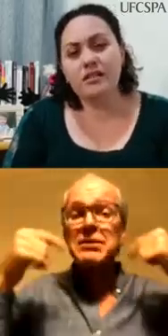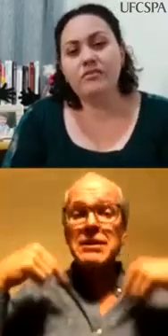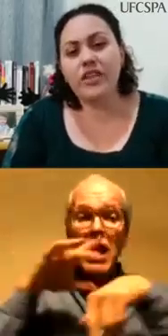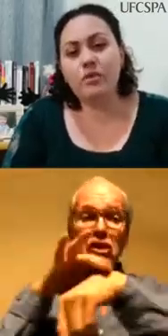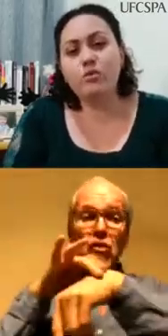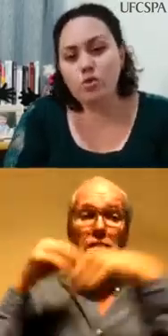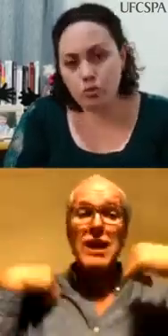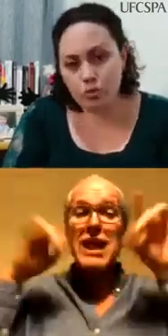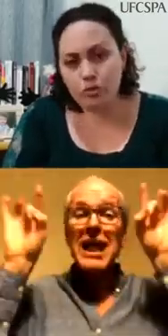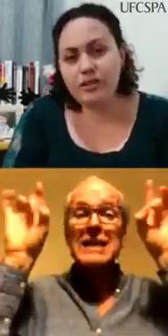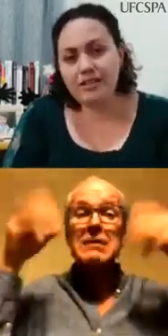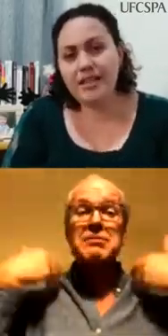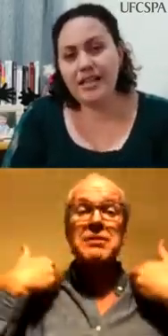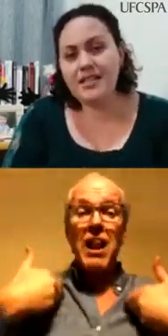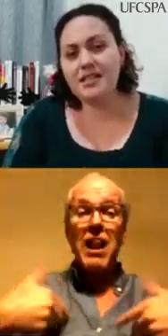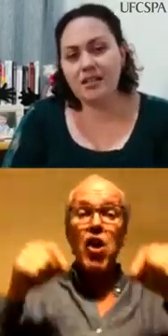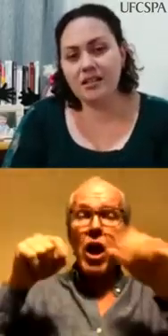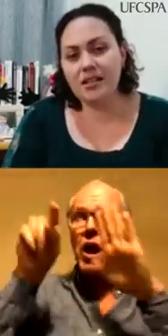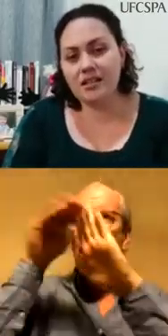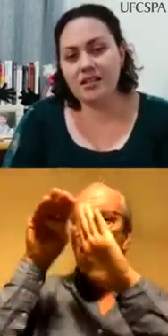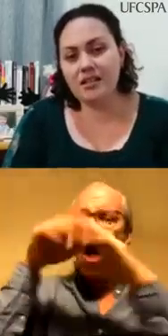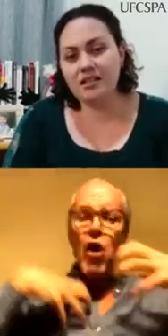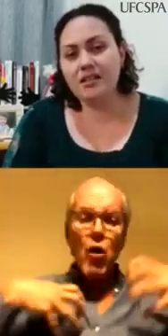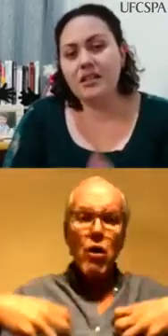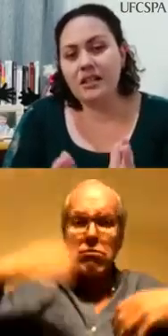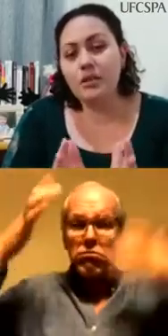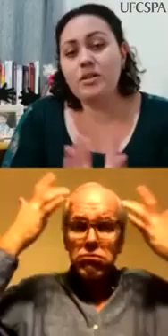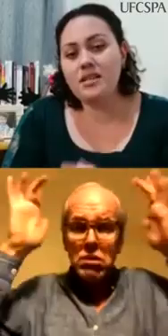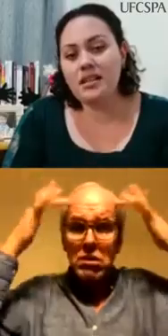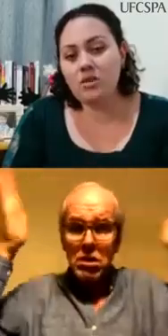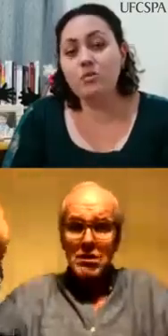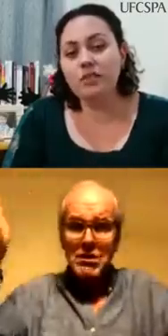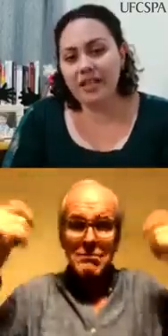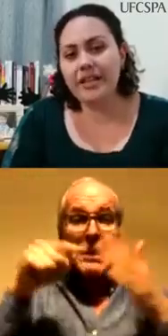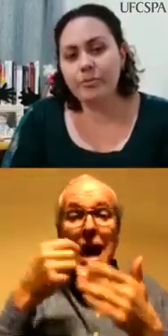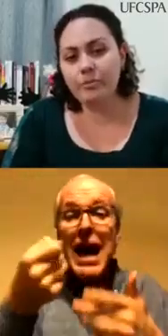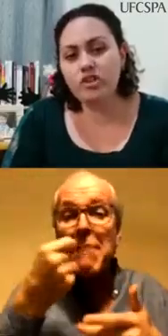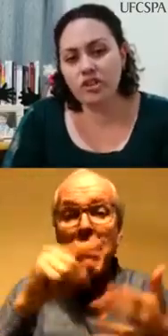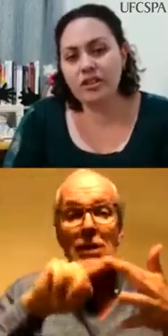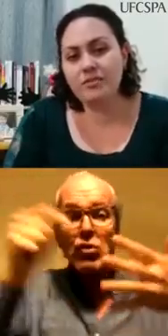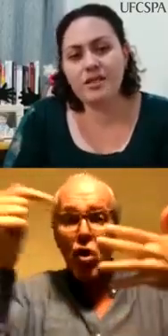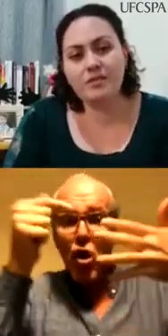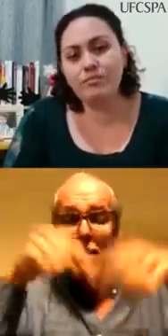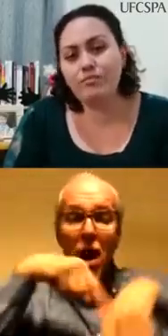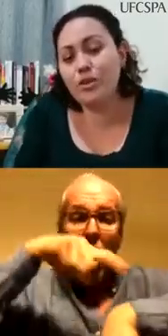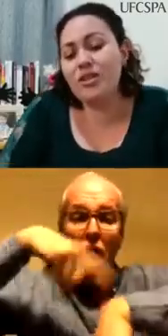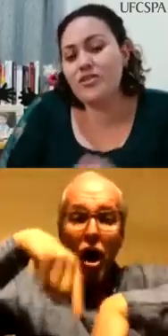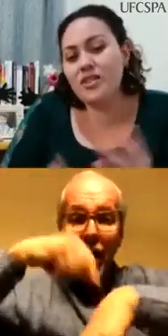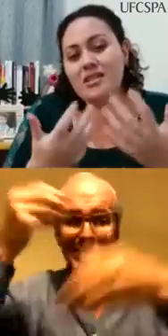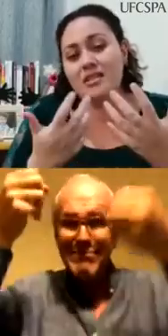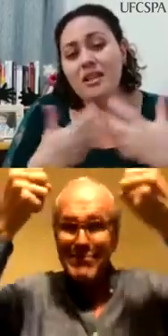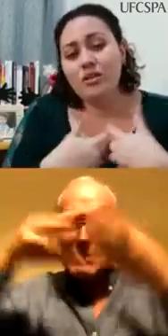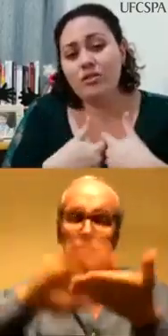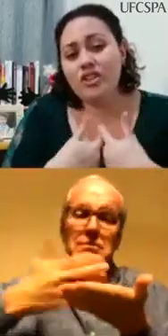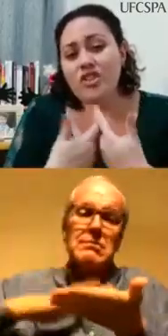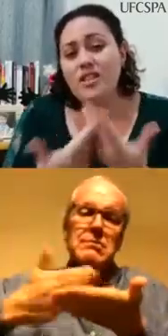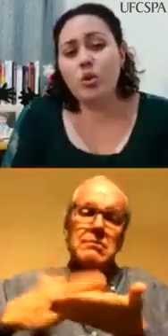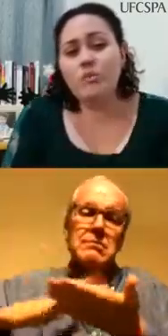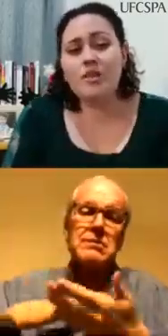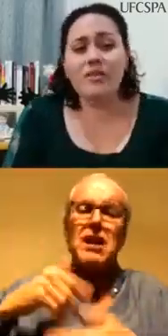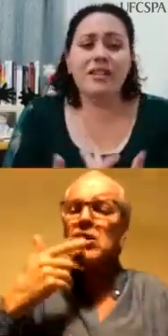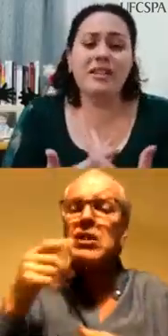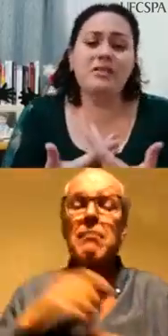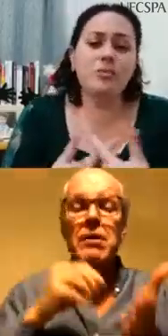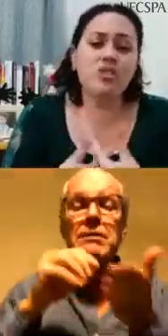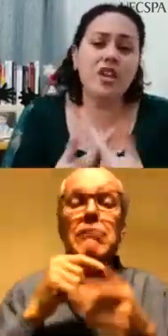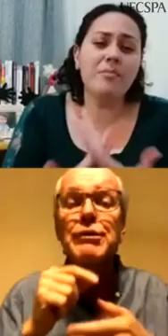seria ter o surdo, né? Ter essa língua de sinais como intérprete, né? Mas muitas vezes tu vai dizer